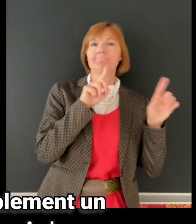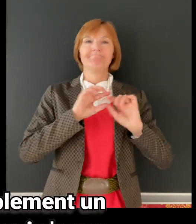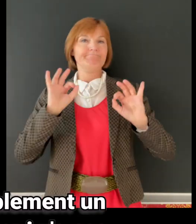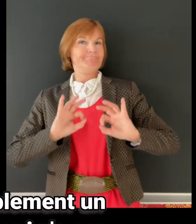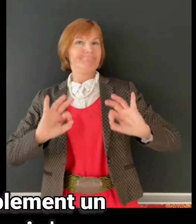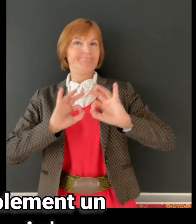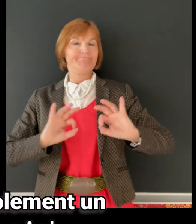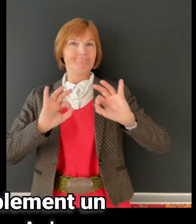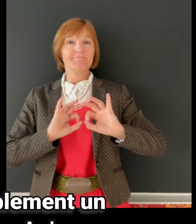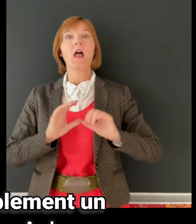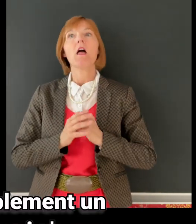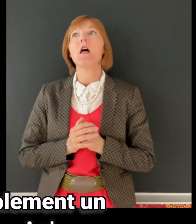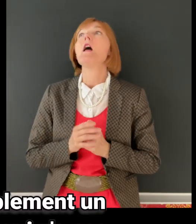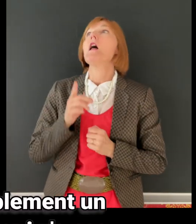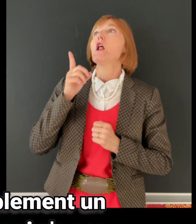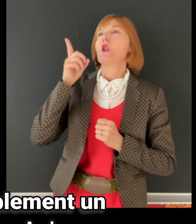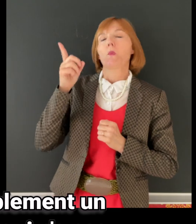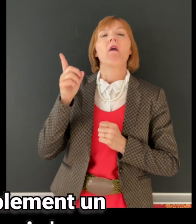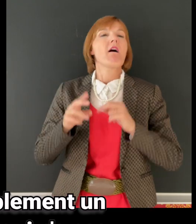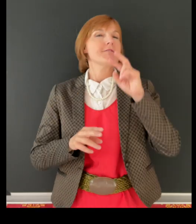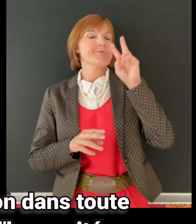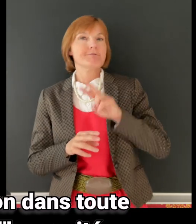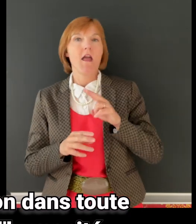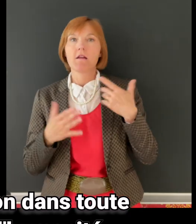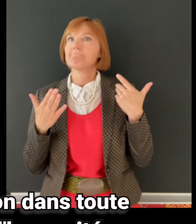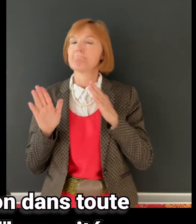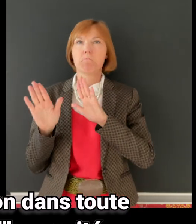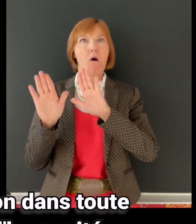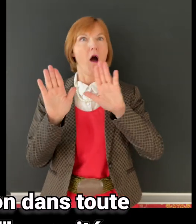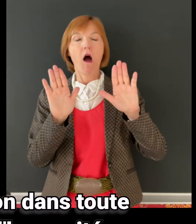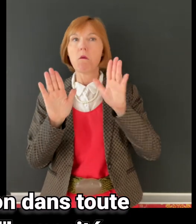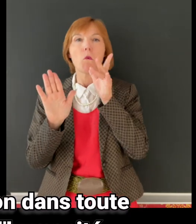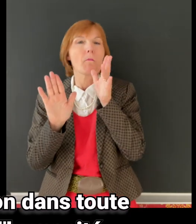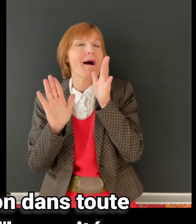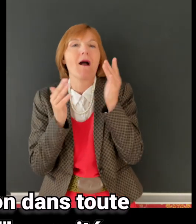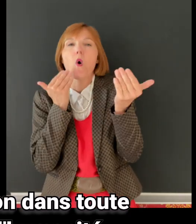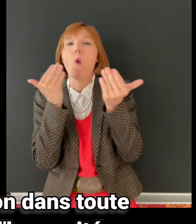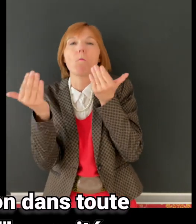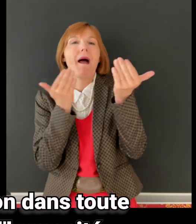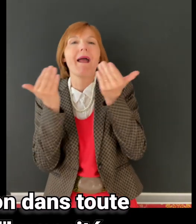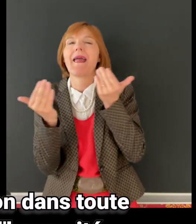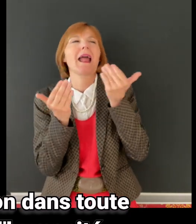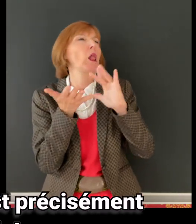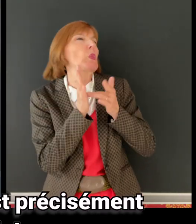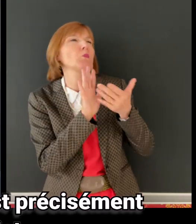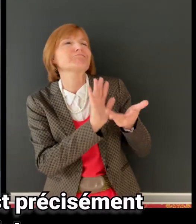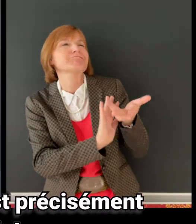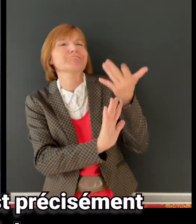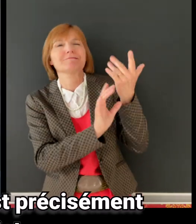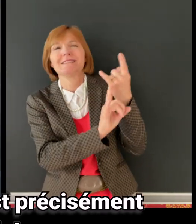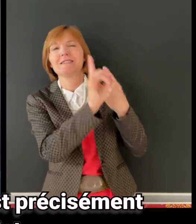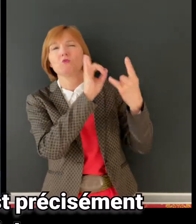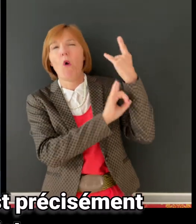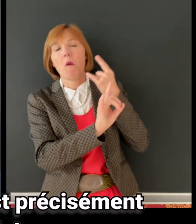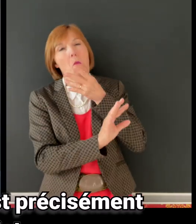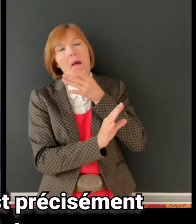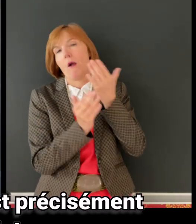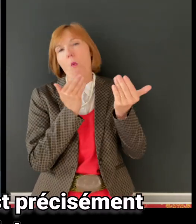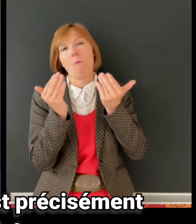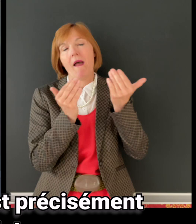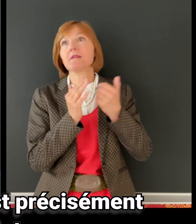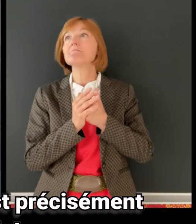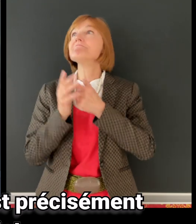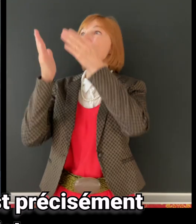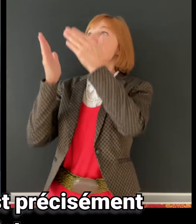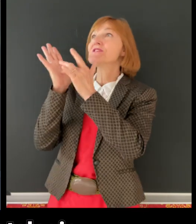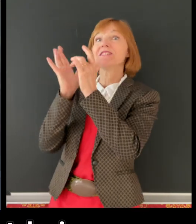Il est véritablement un phénomène qui n'a pas de comparaison dans toute l'histoire de l'humanité. Jésus-Christ est précisément